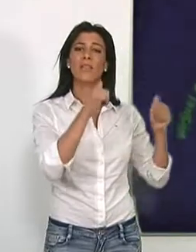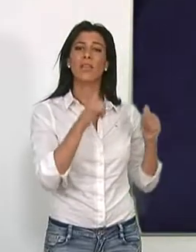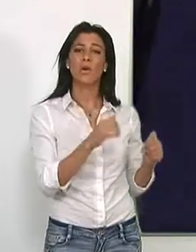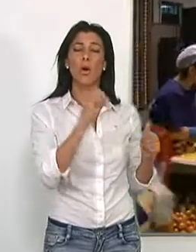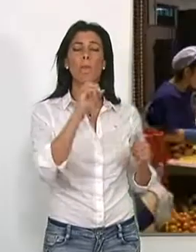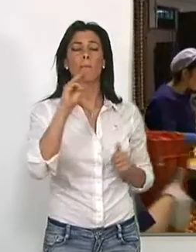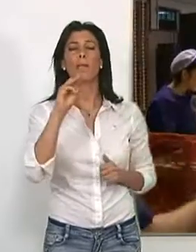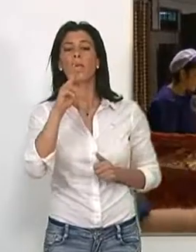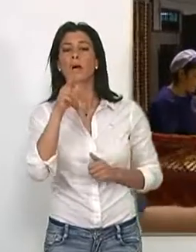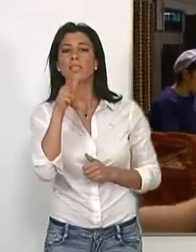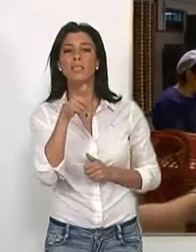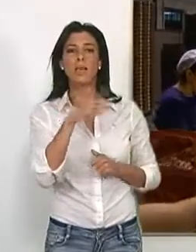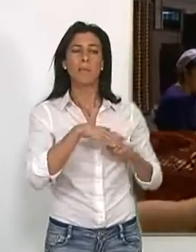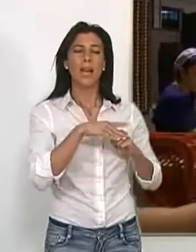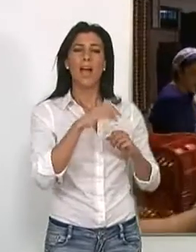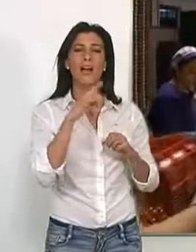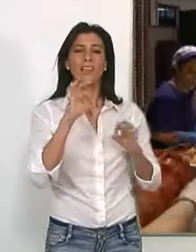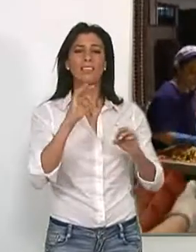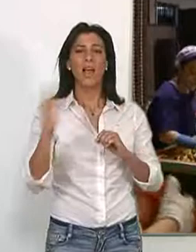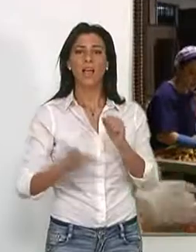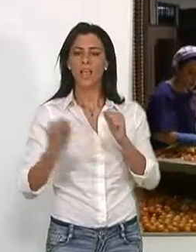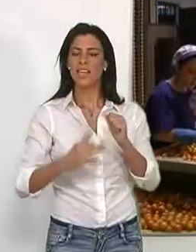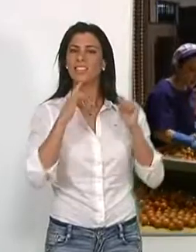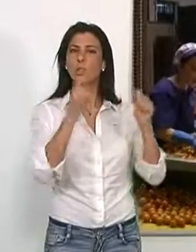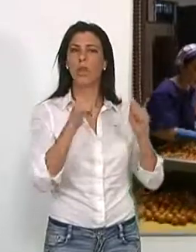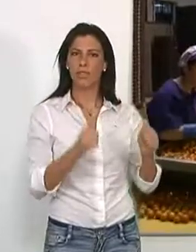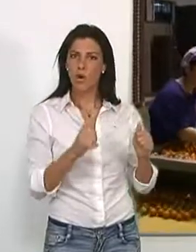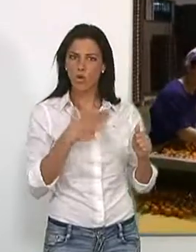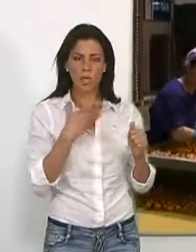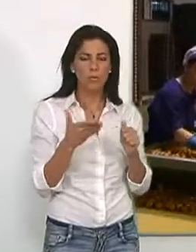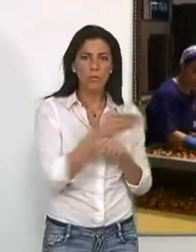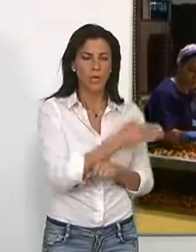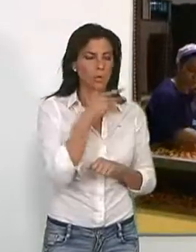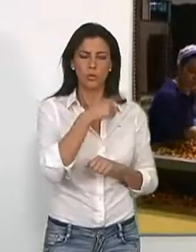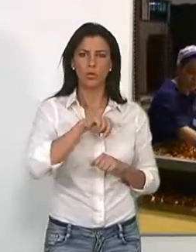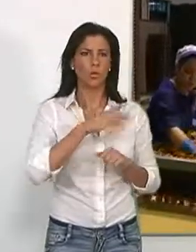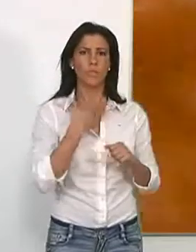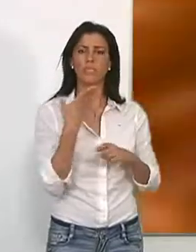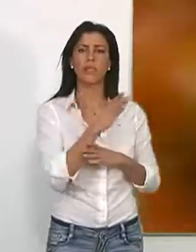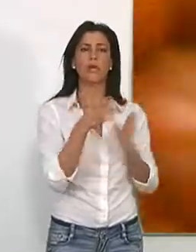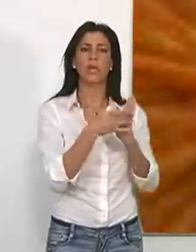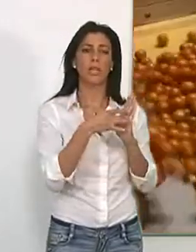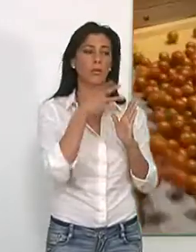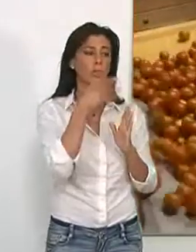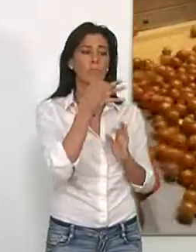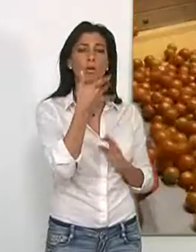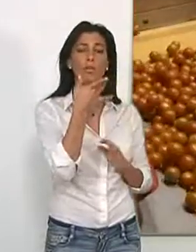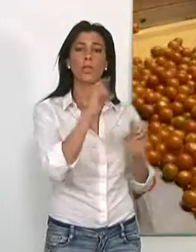opch a SAT lacaña asaja Granada manifiesta su incredulidad al conocer que la junta de Andalucía